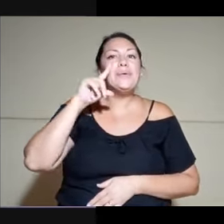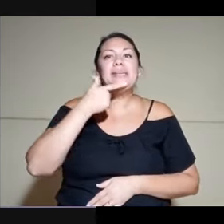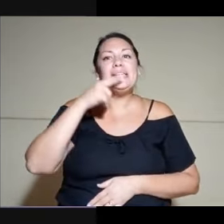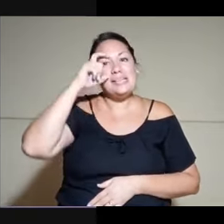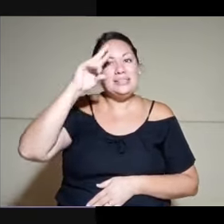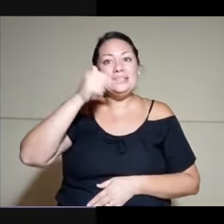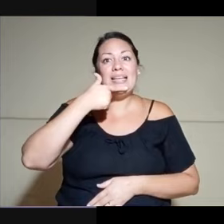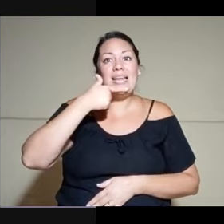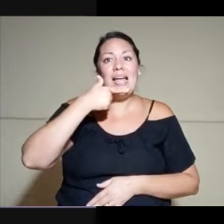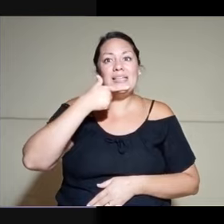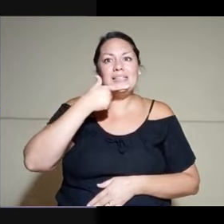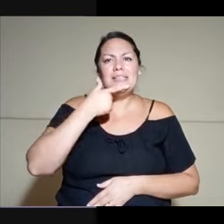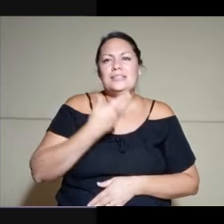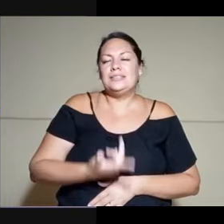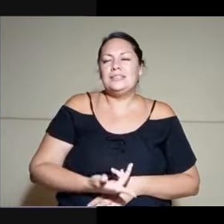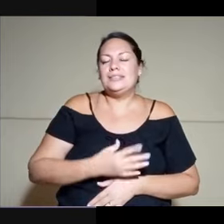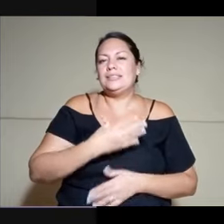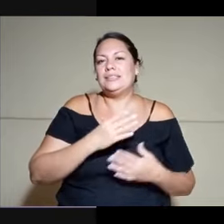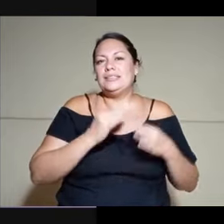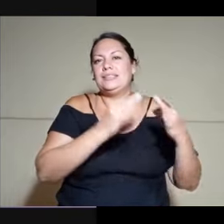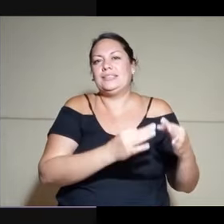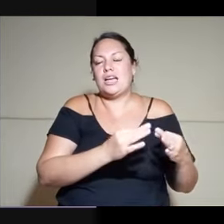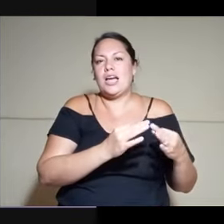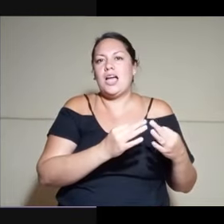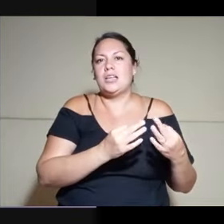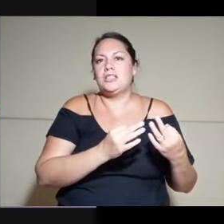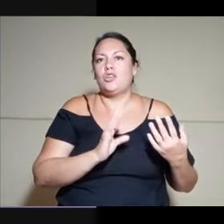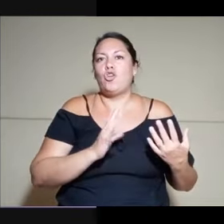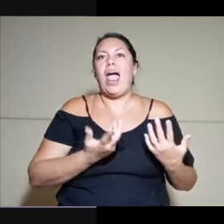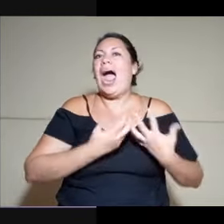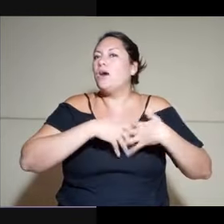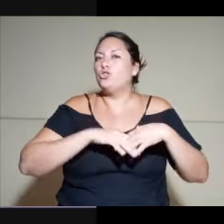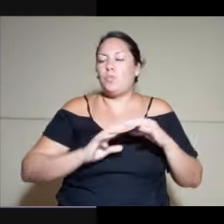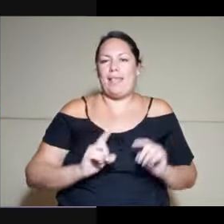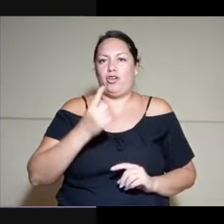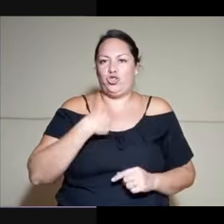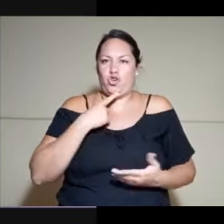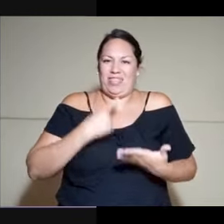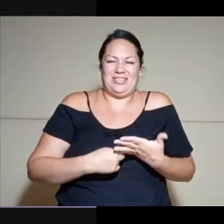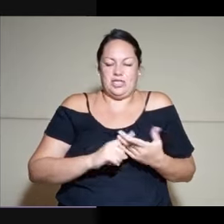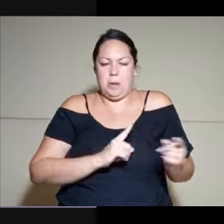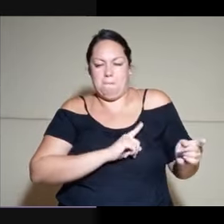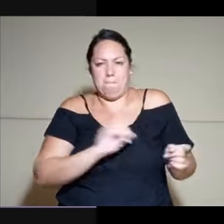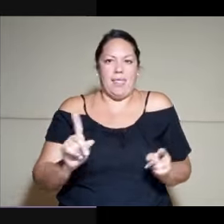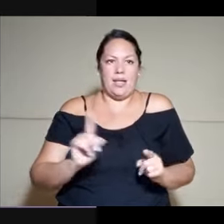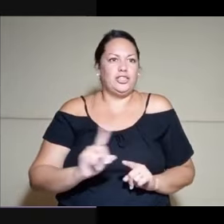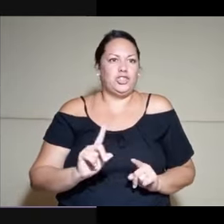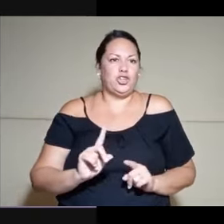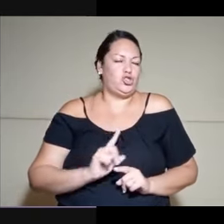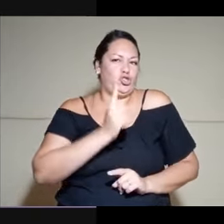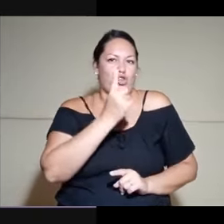parasimpático. ¿Por qué es un nervio parasimpático? Porque todas las fibras van a las vísceras. Y las vísceras no